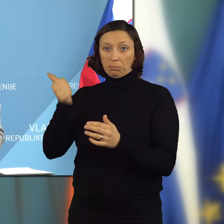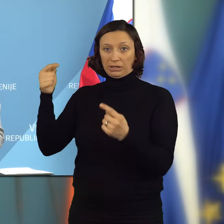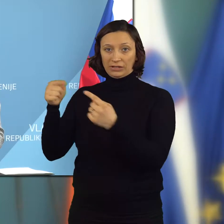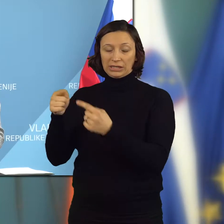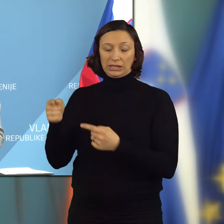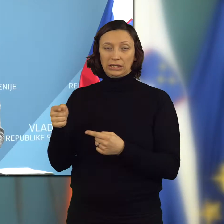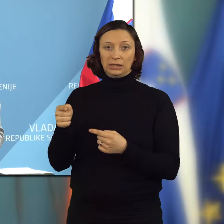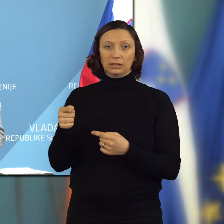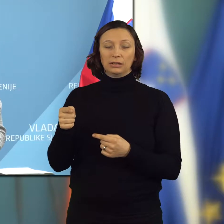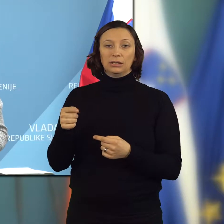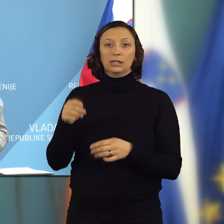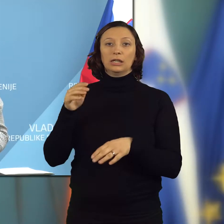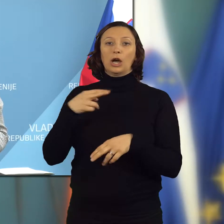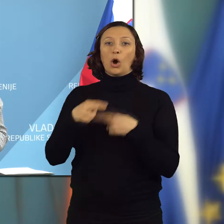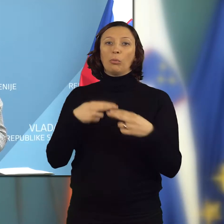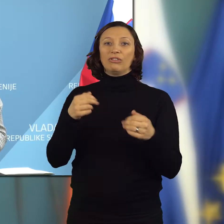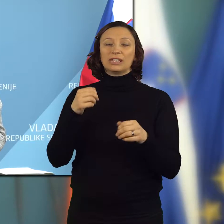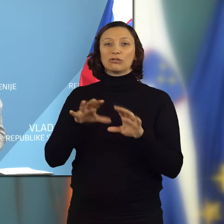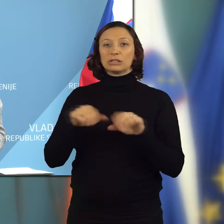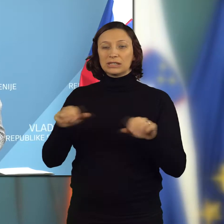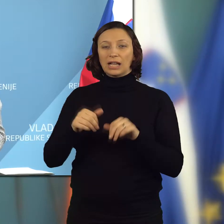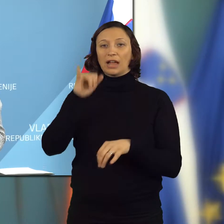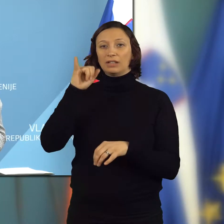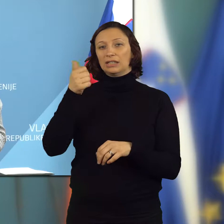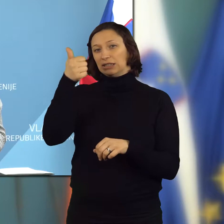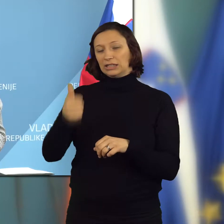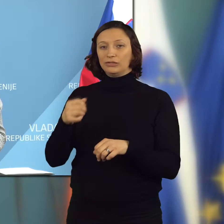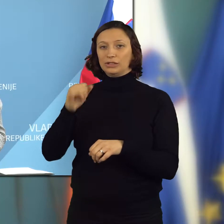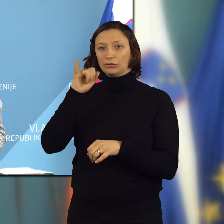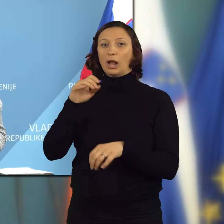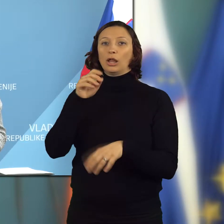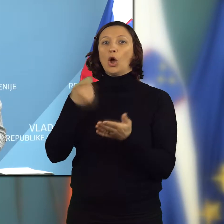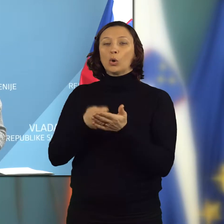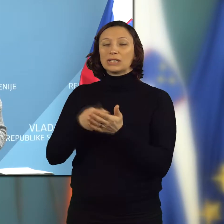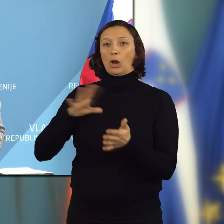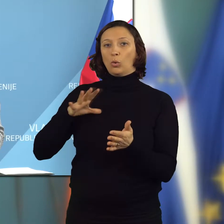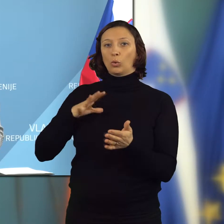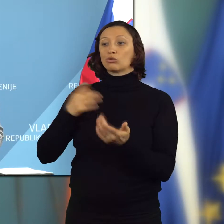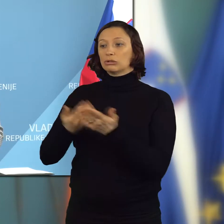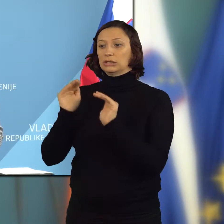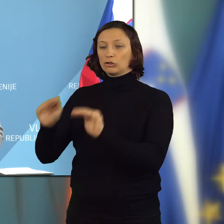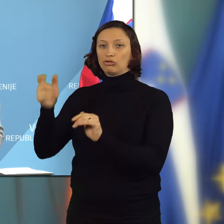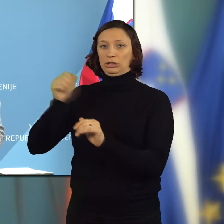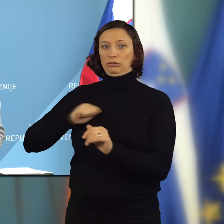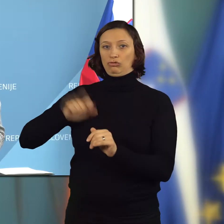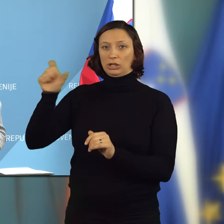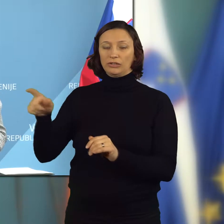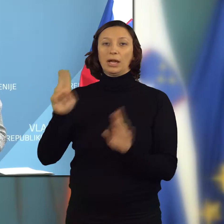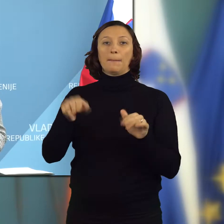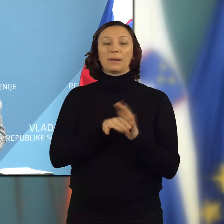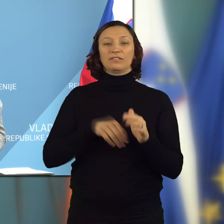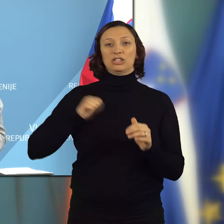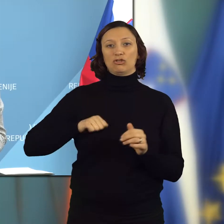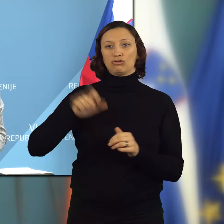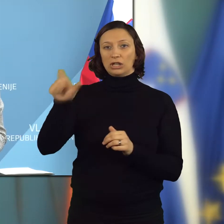prvem stiku, obveznost izdelave individualne ocene ogroženosti žrtve in potrebe po zaščiti, pravica žrtev